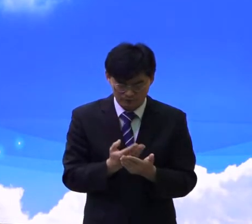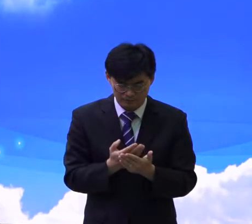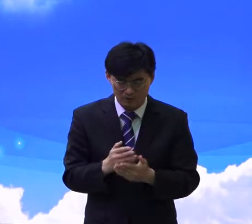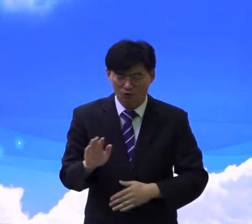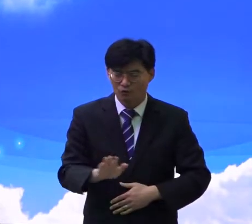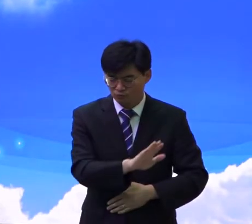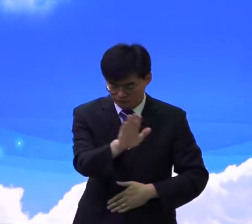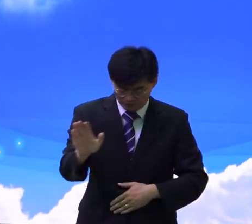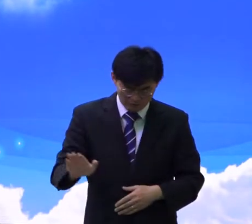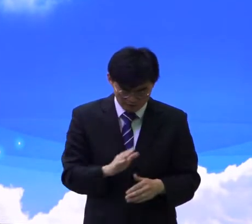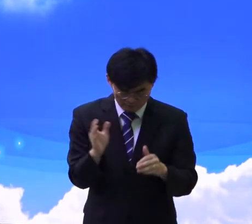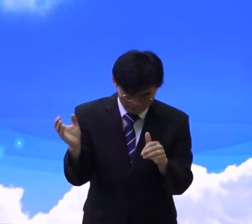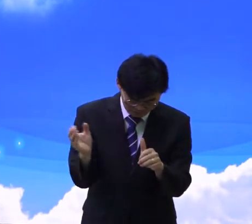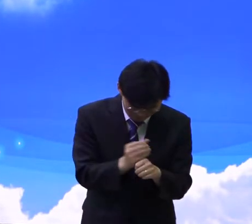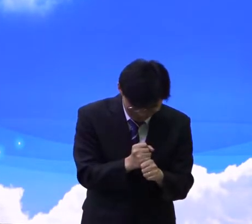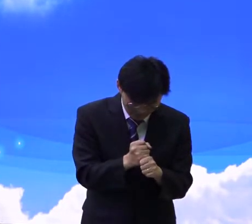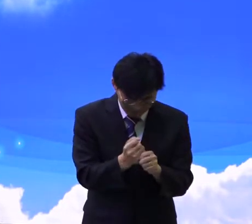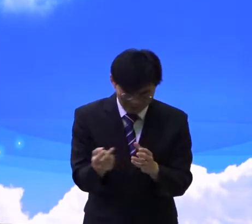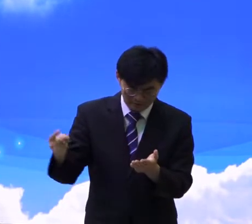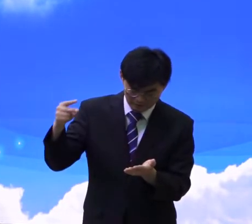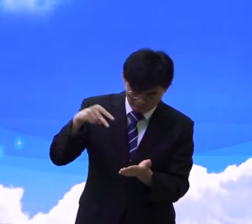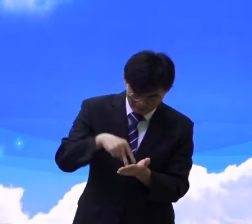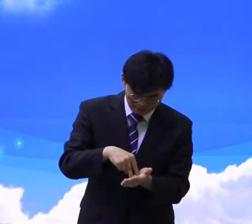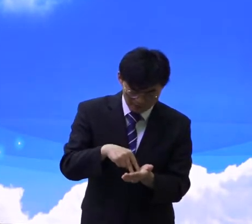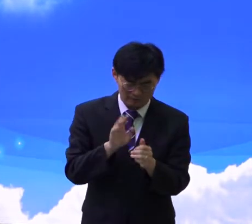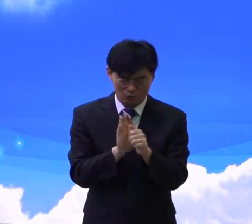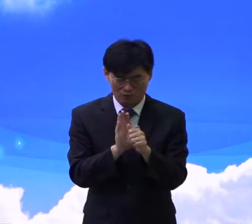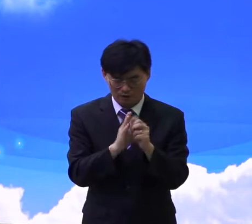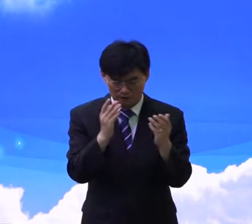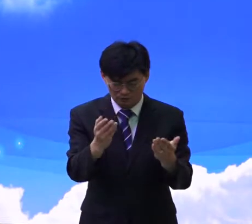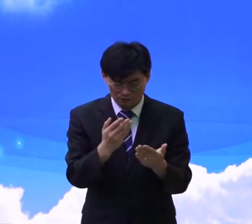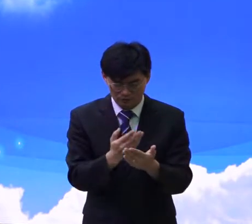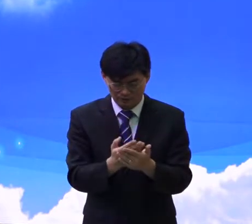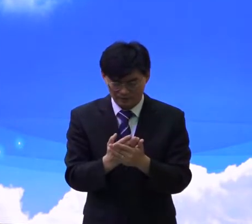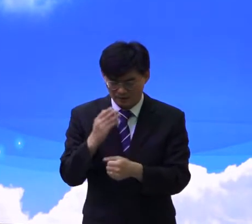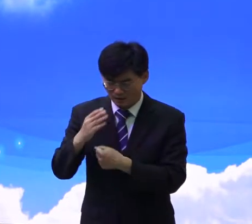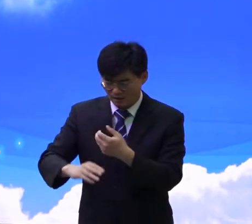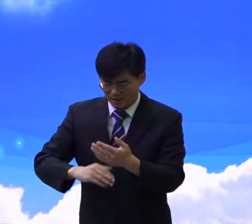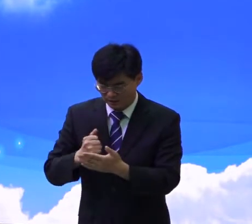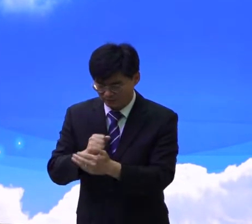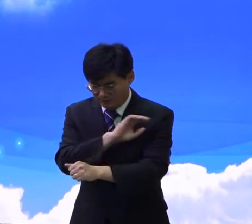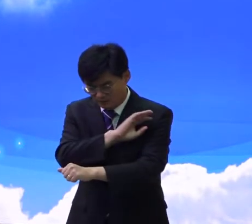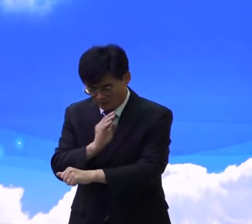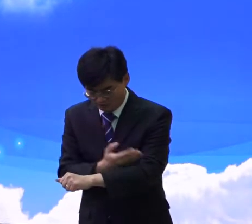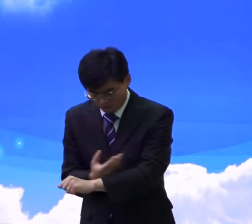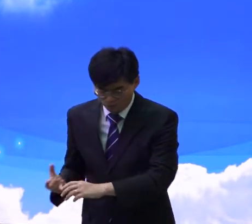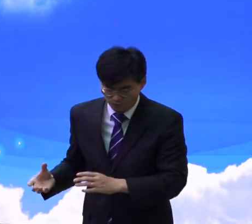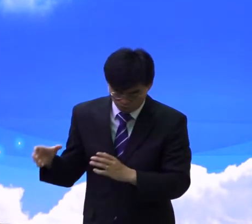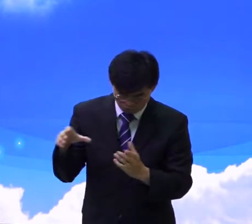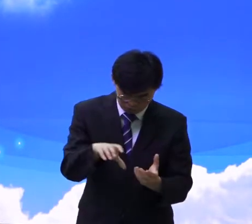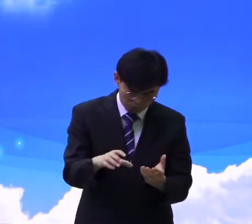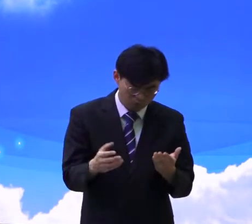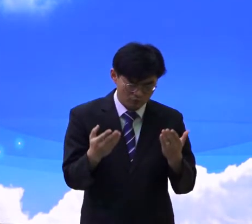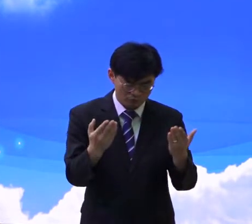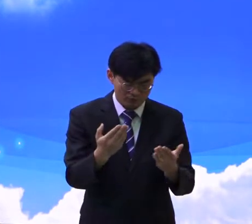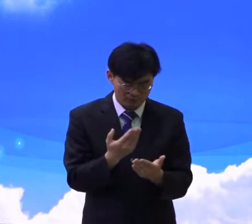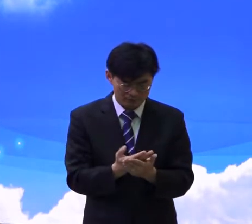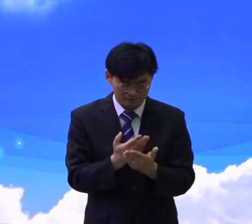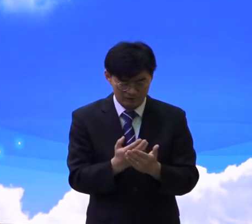일으켜주시고 하나님께서 하늘의 새 힘을 주시고 하늘의 능력을 부어주셔서 오늘 이후에 우리의 삶이